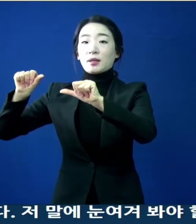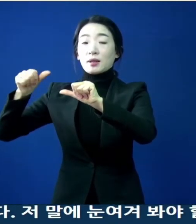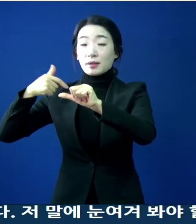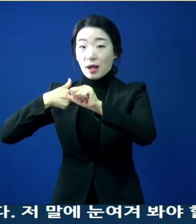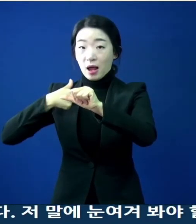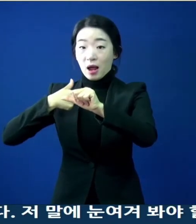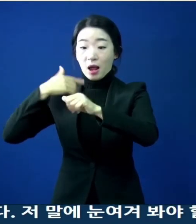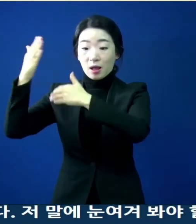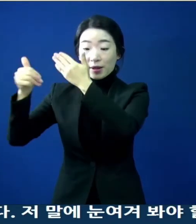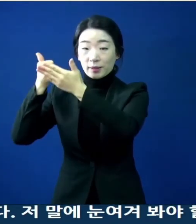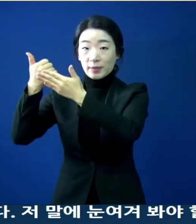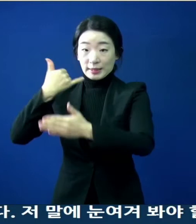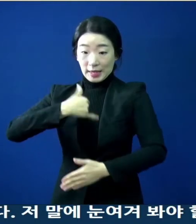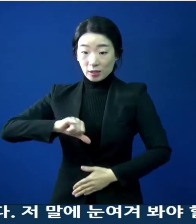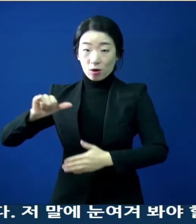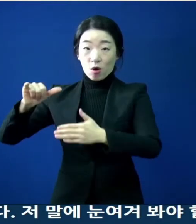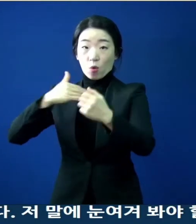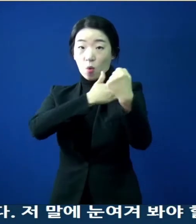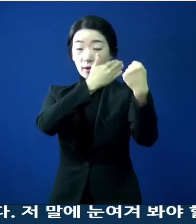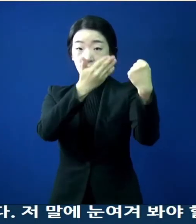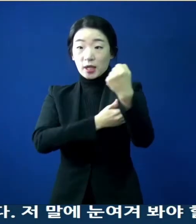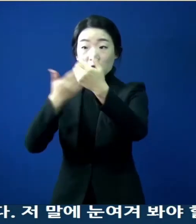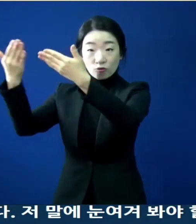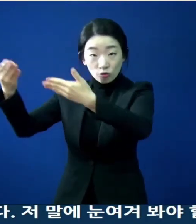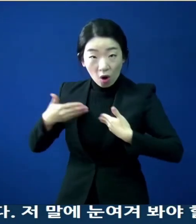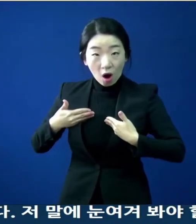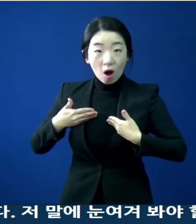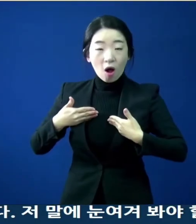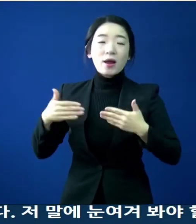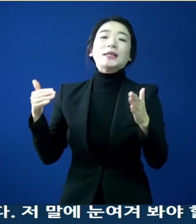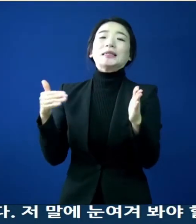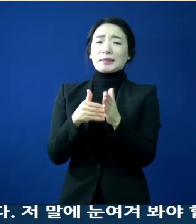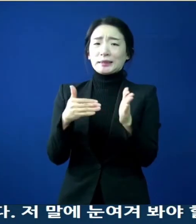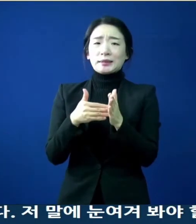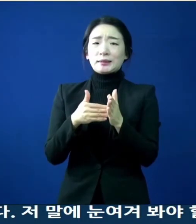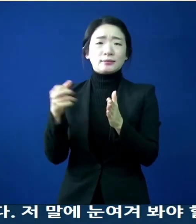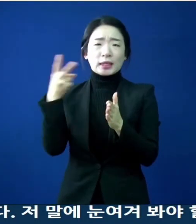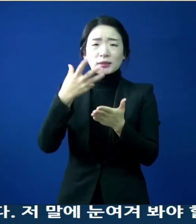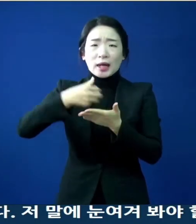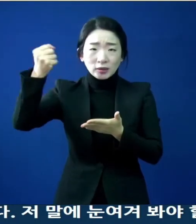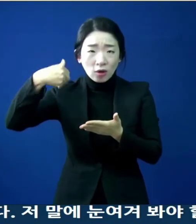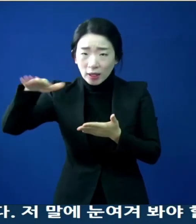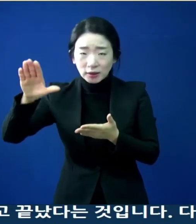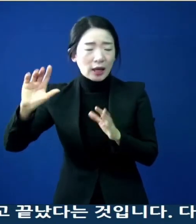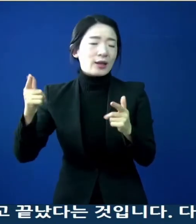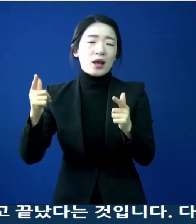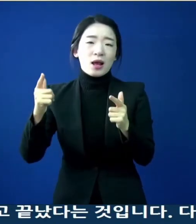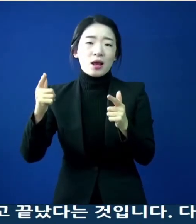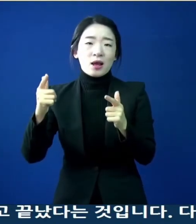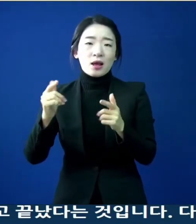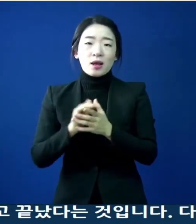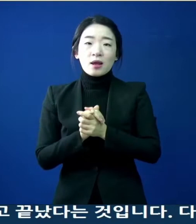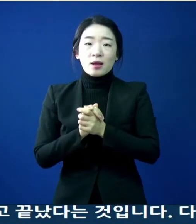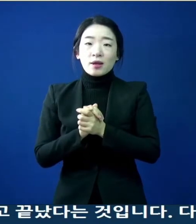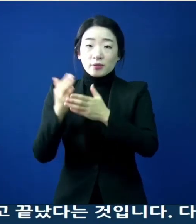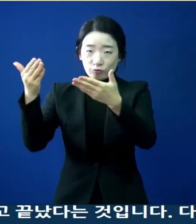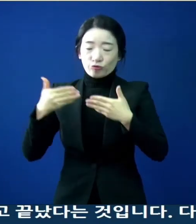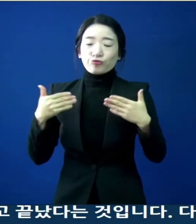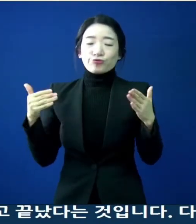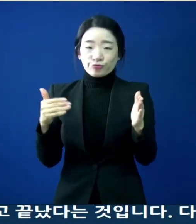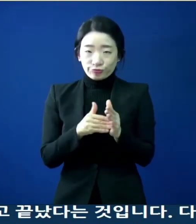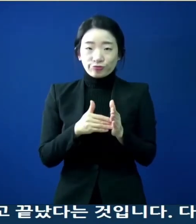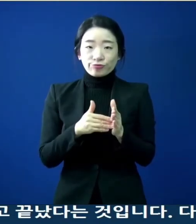자녀가 되는 권세를 주셨다, 끝, 이런 뜻입니다. 이 세상을 살아가는 우리들에게 있어서는 공통적인 불안감이